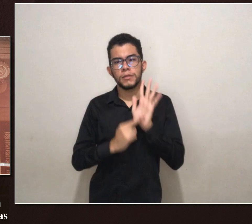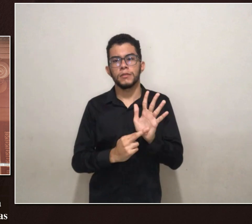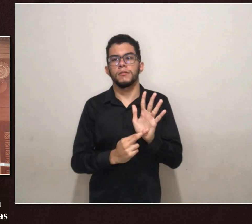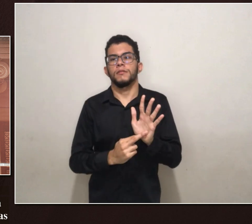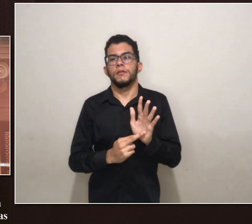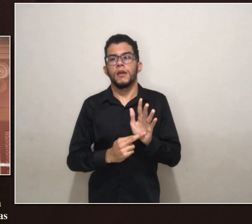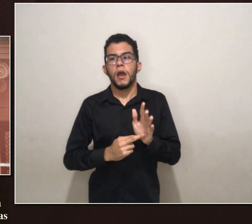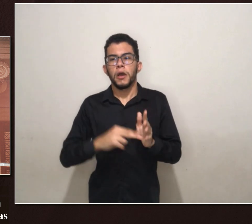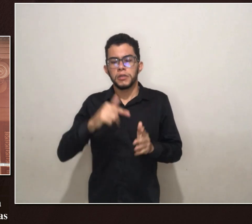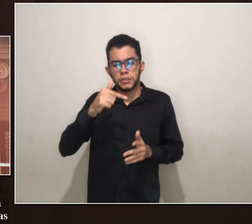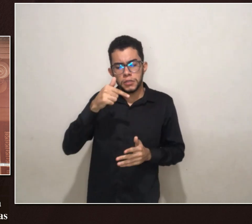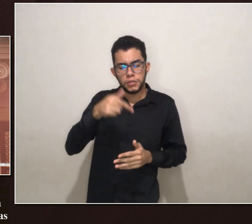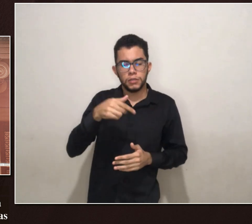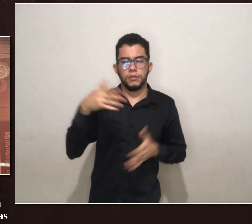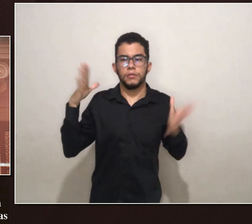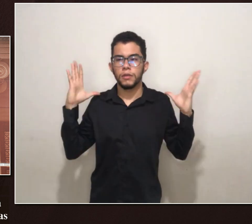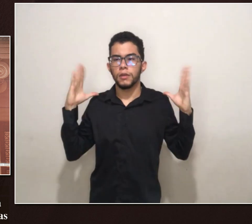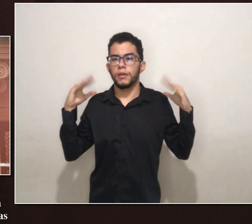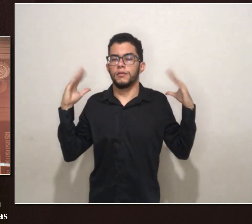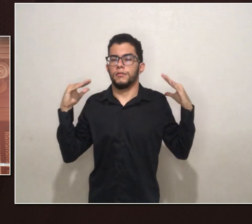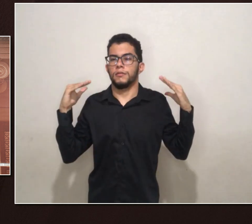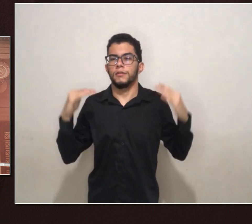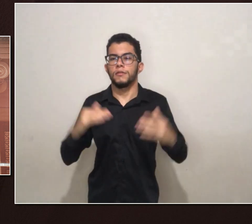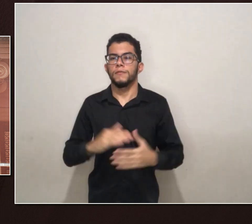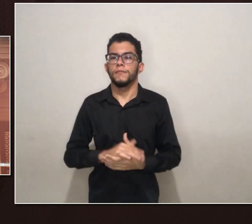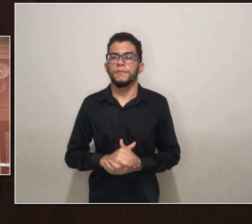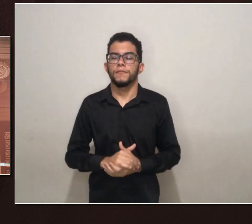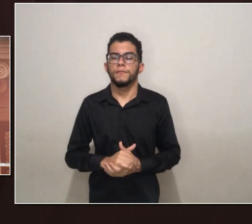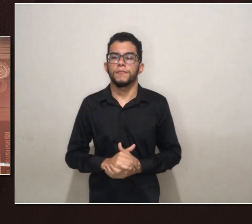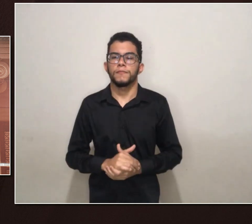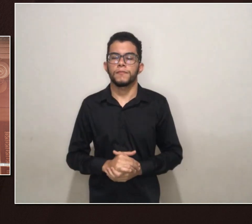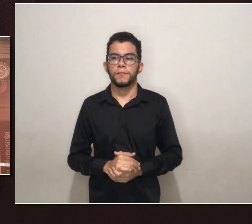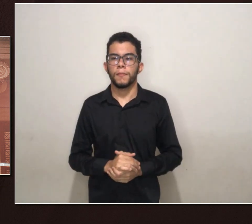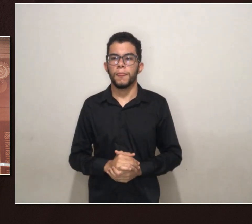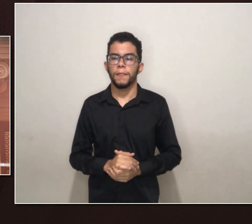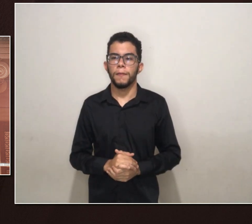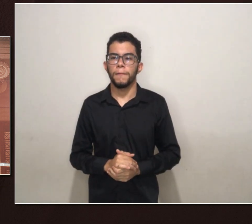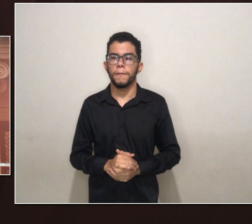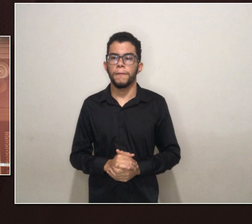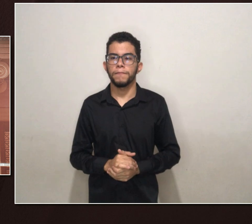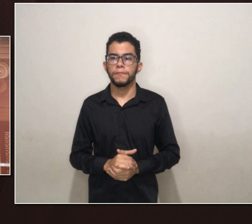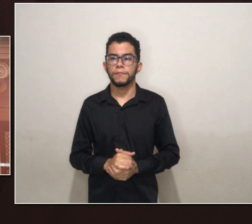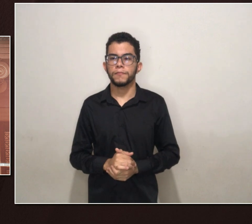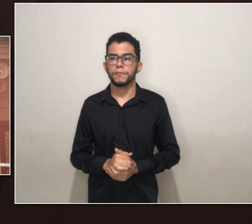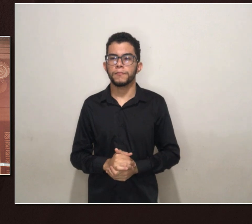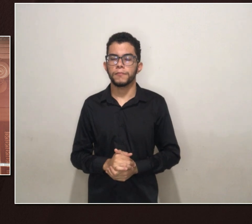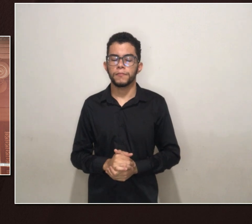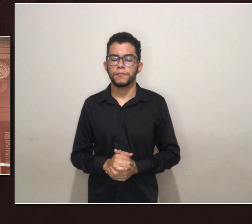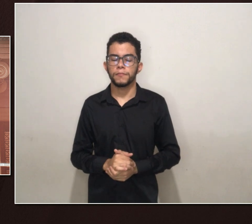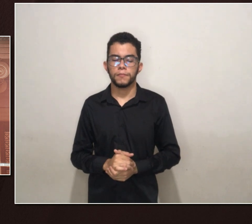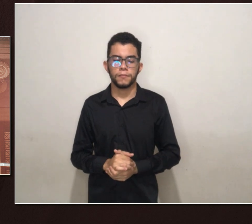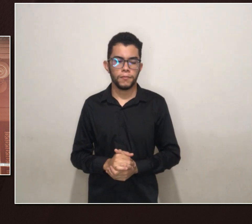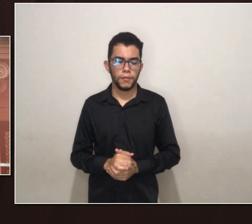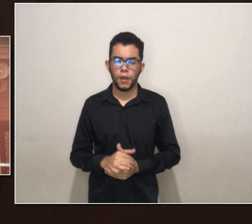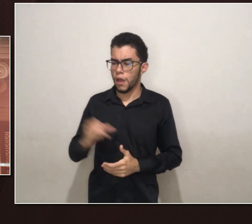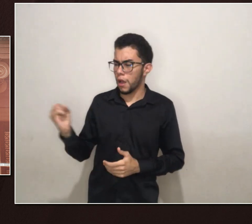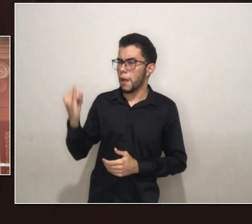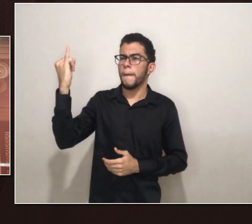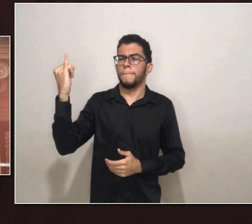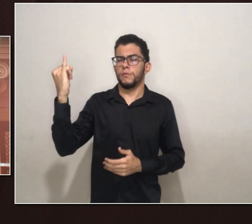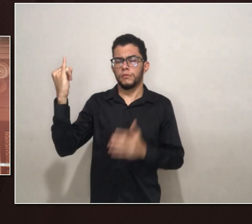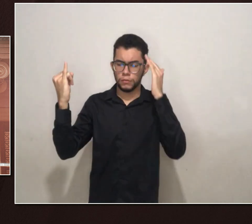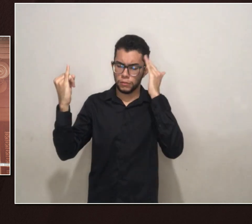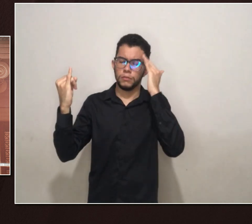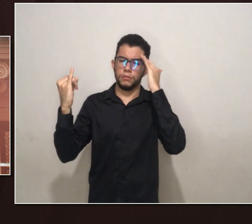vou explicar um pouco melhor quanto a isso. Então, é importante você entender que a função da igreja, como